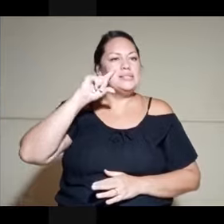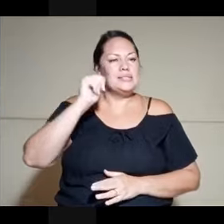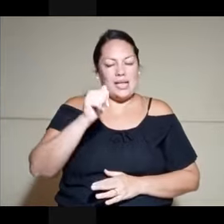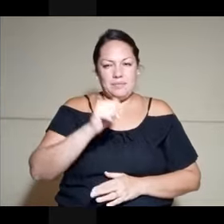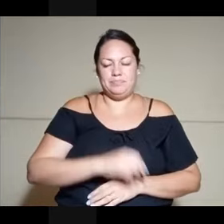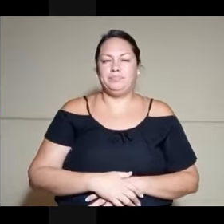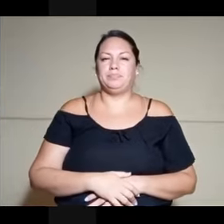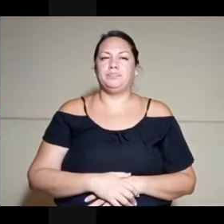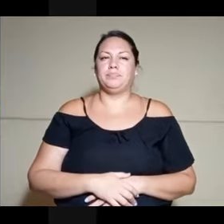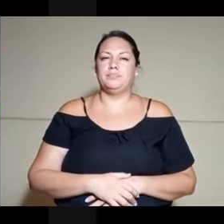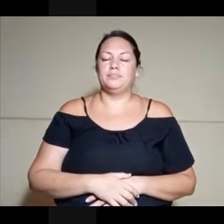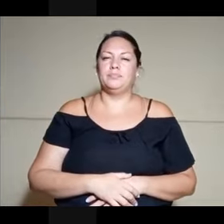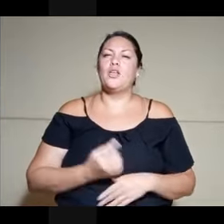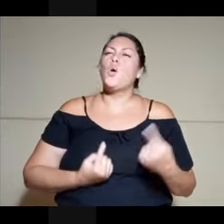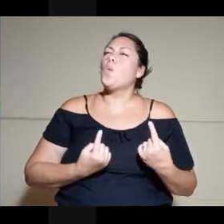protuberancia.